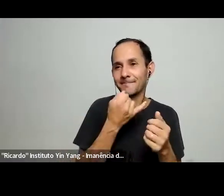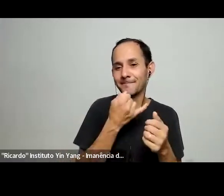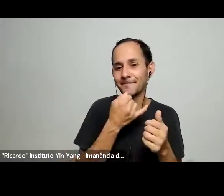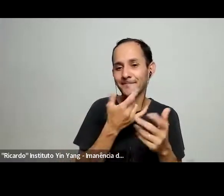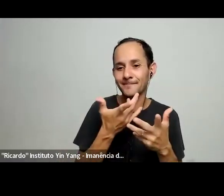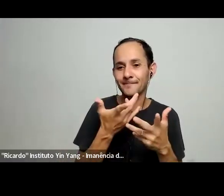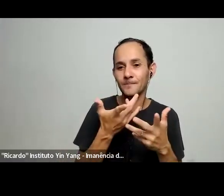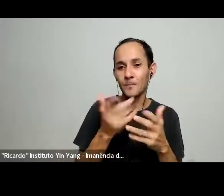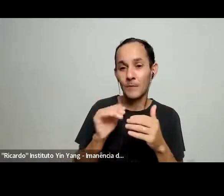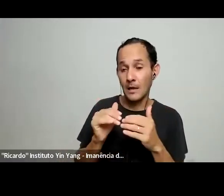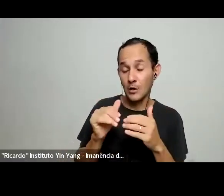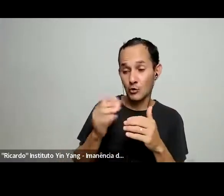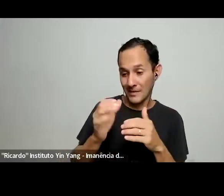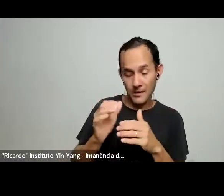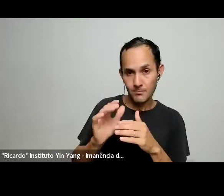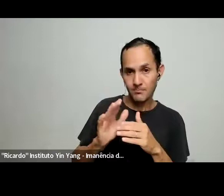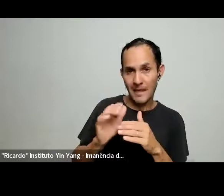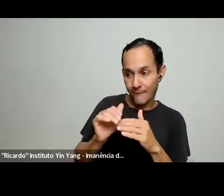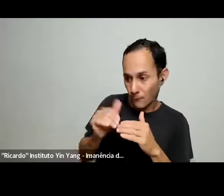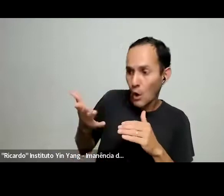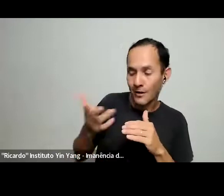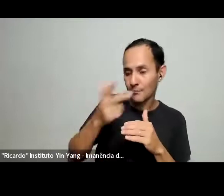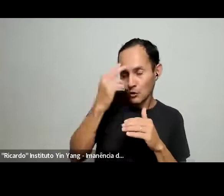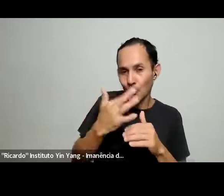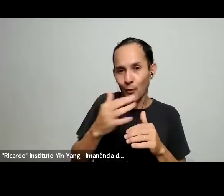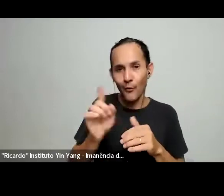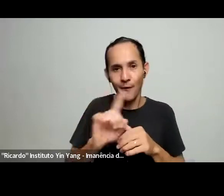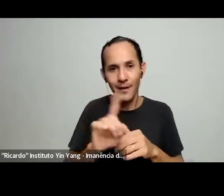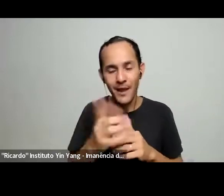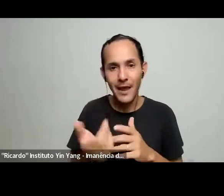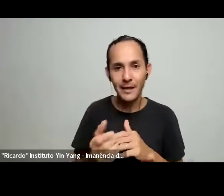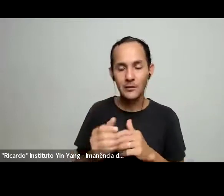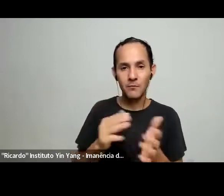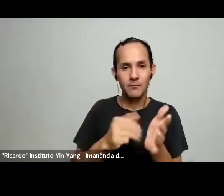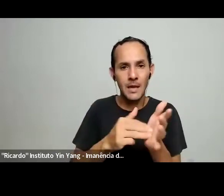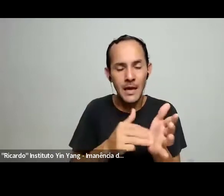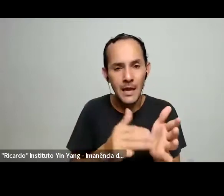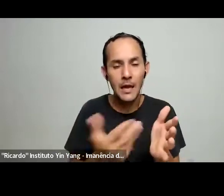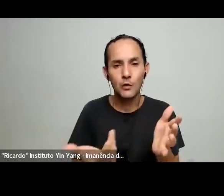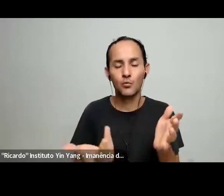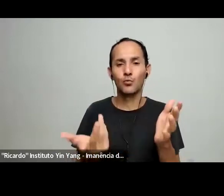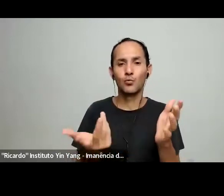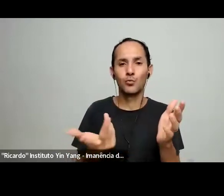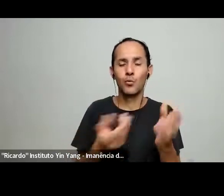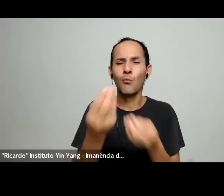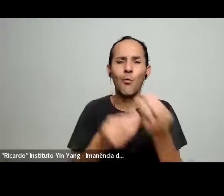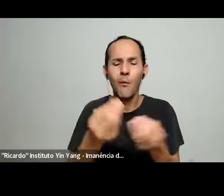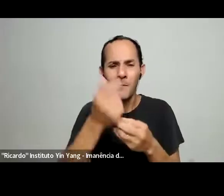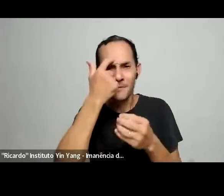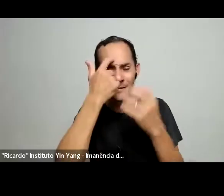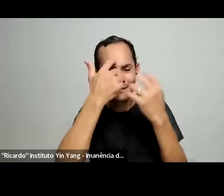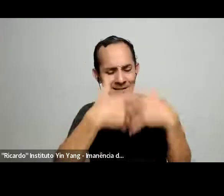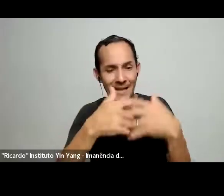de fora da ciência, quem está de fora, quem não está muito apropriado dos métodos, da forma de pensar